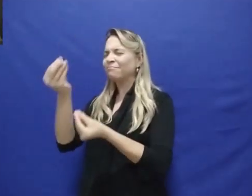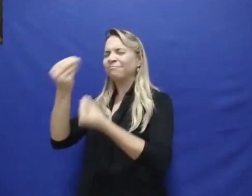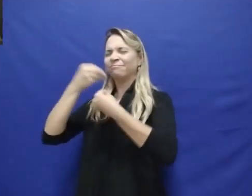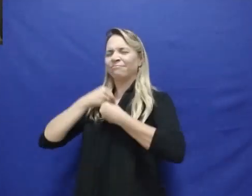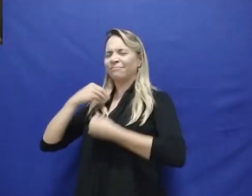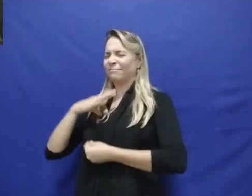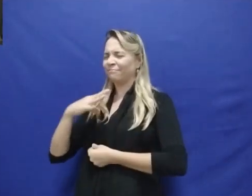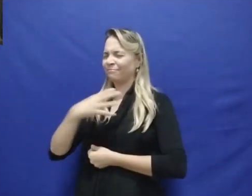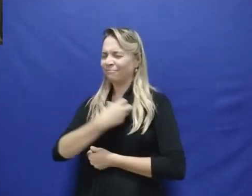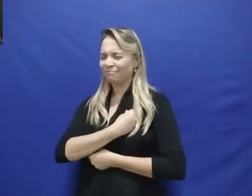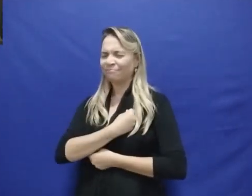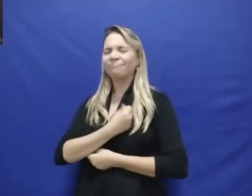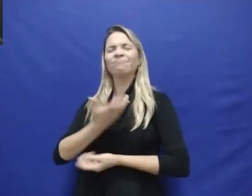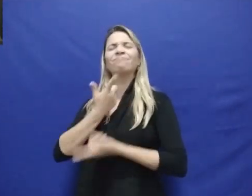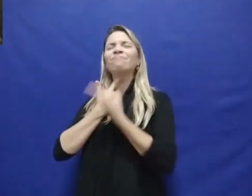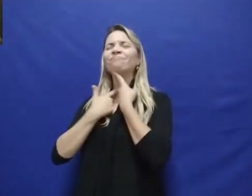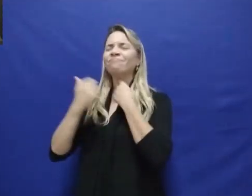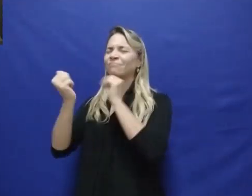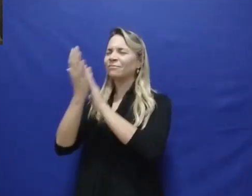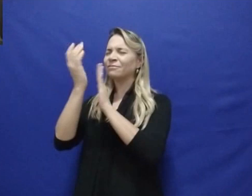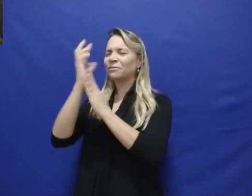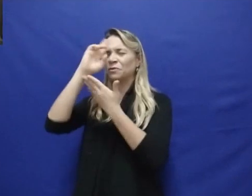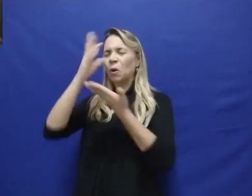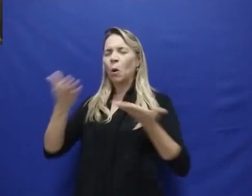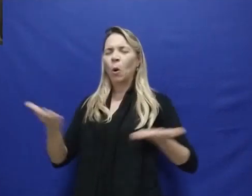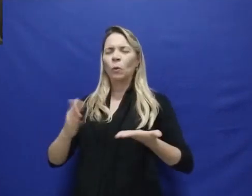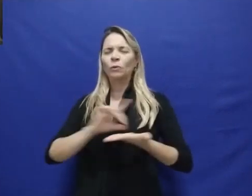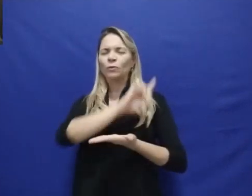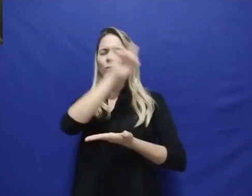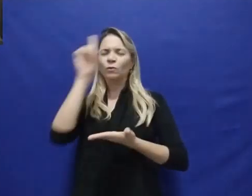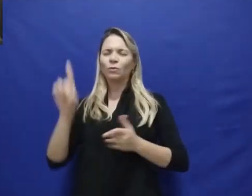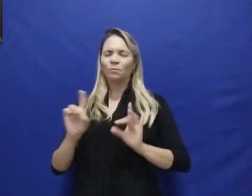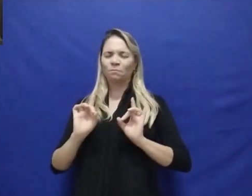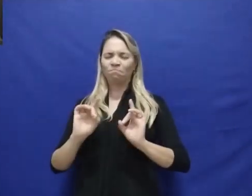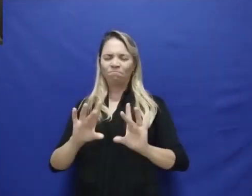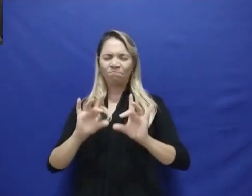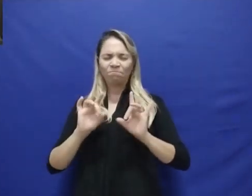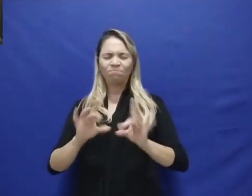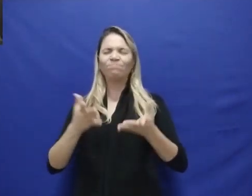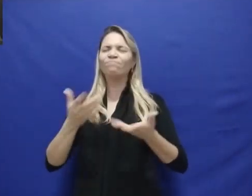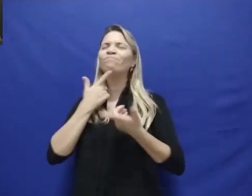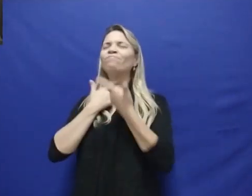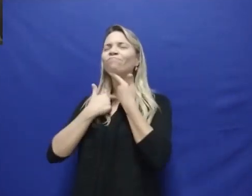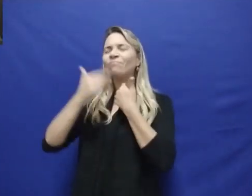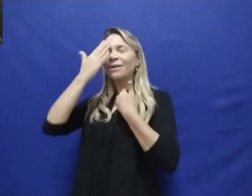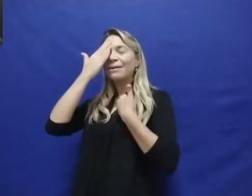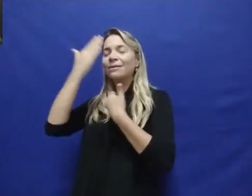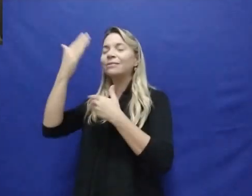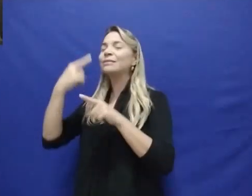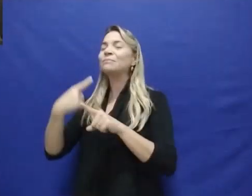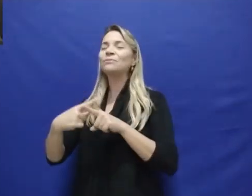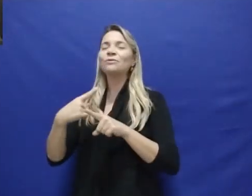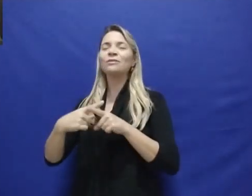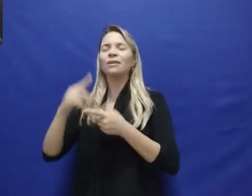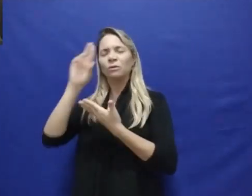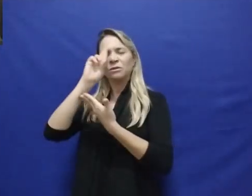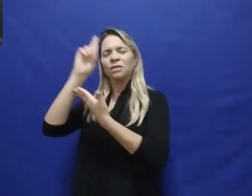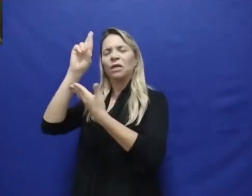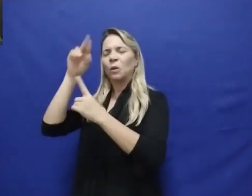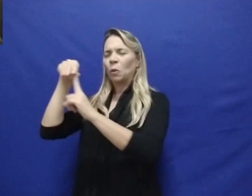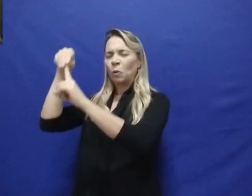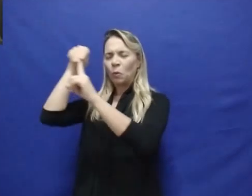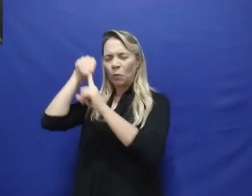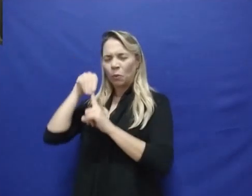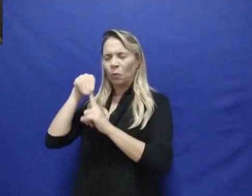te louvar, ó Pai, nesse dia. Queremos te agradecer, ó Pai, porque o Senhor é o nosso Deus. Tu és soberano, o Senhor